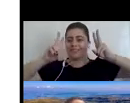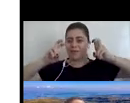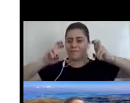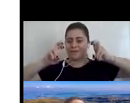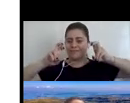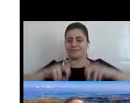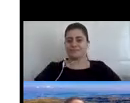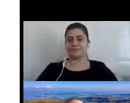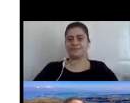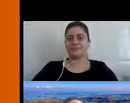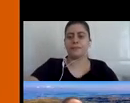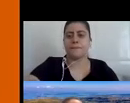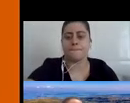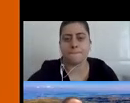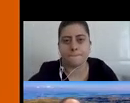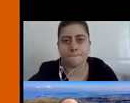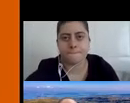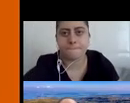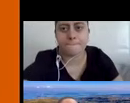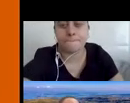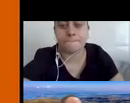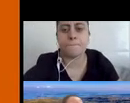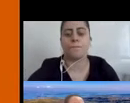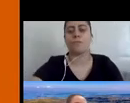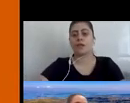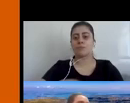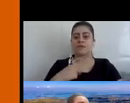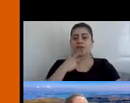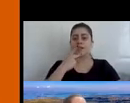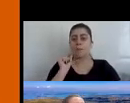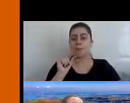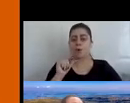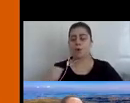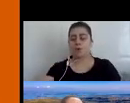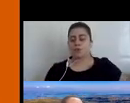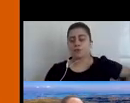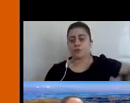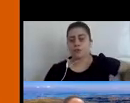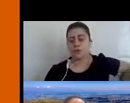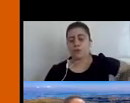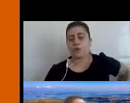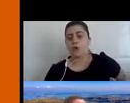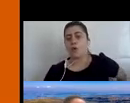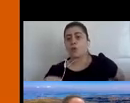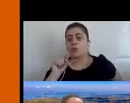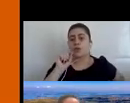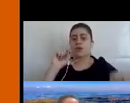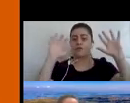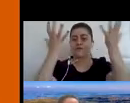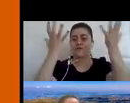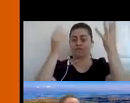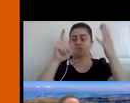inteiro. Então, aqui só para falar um pouquinho, né, do que foi esse evento, a gente teve participação dos movimentos e